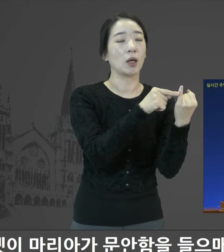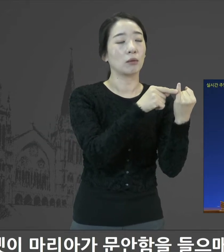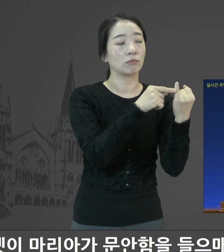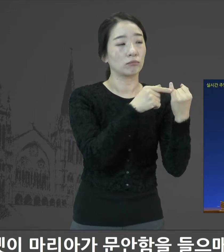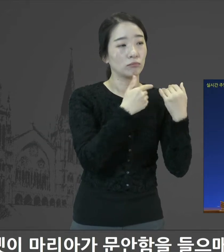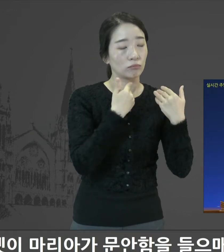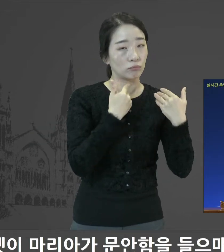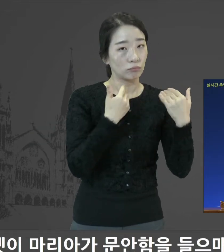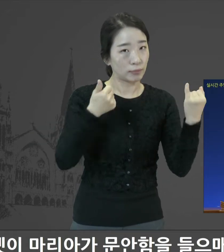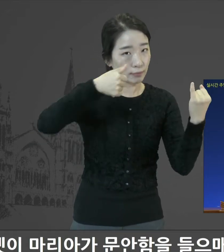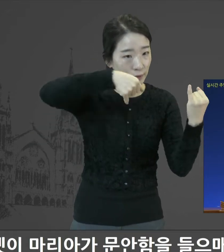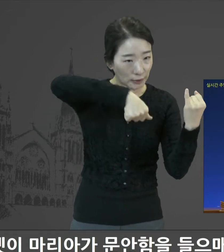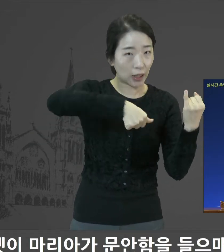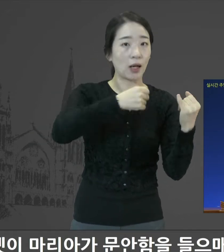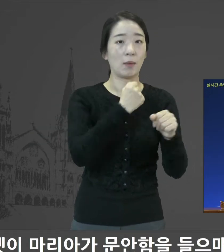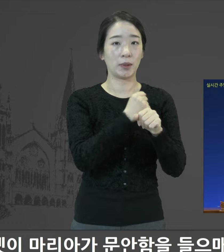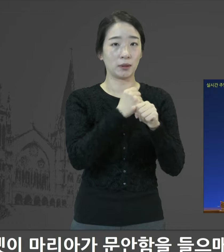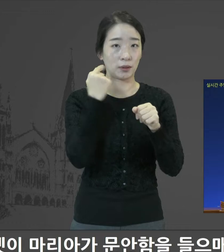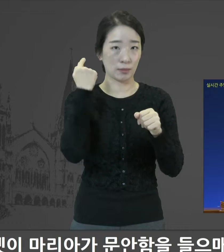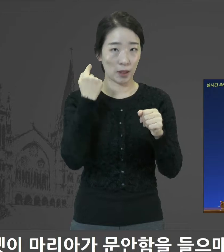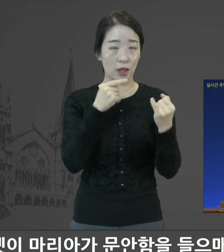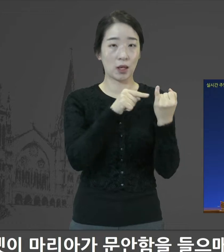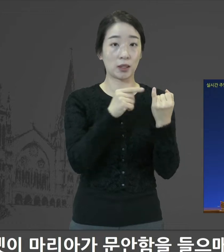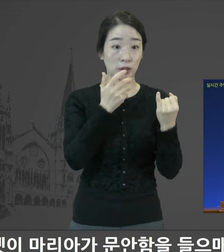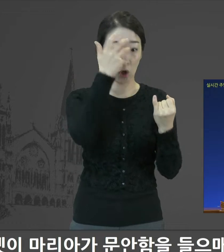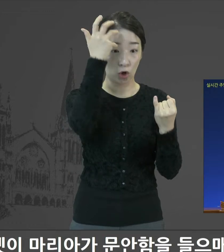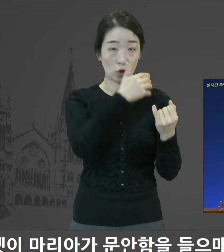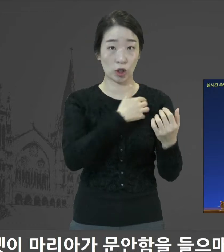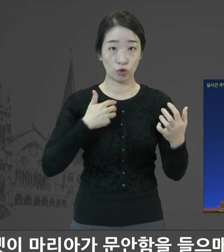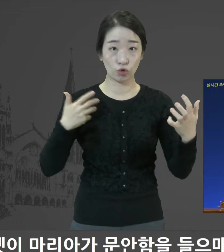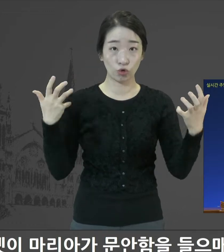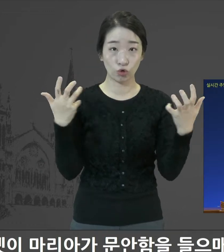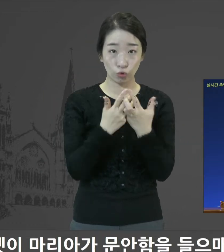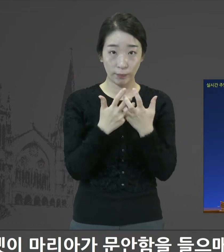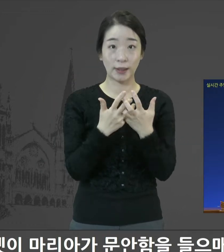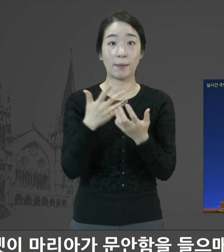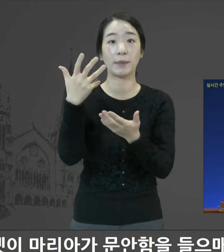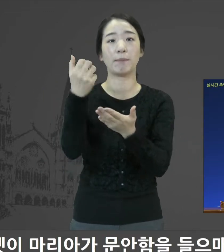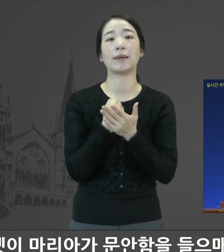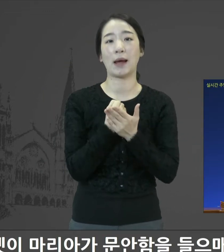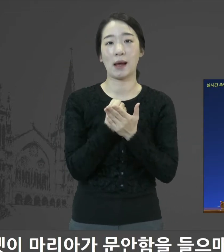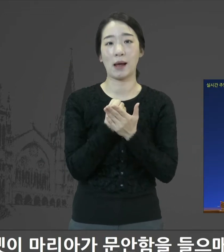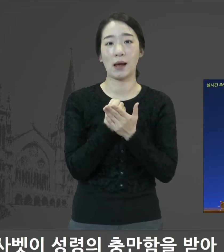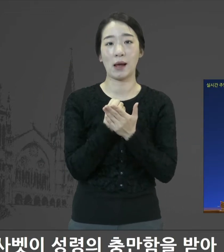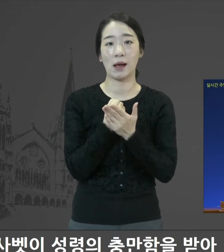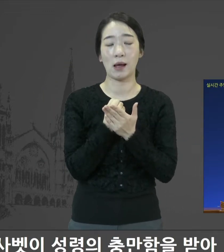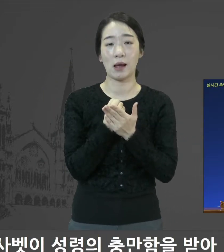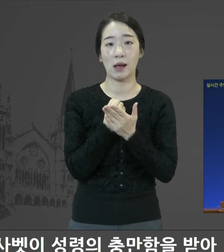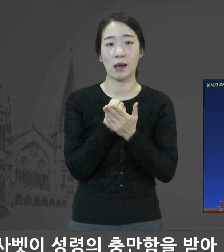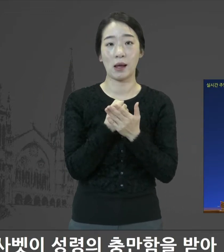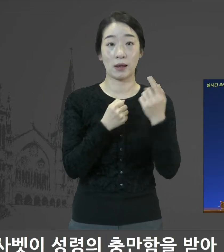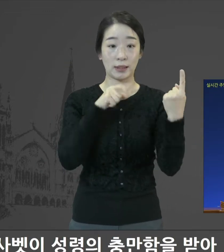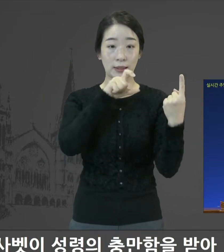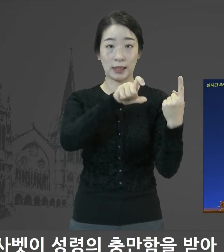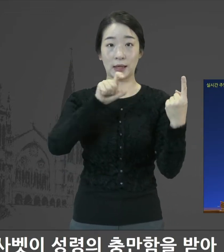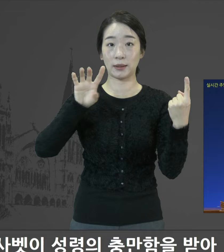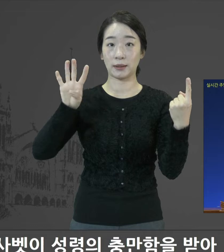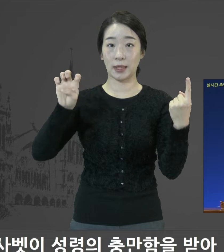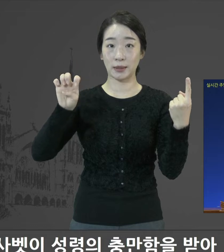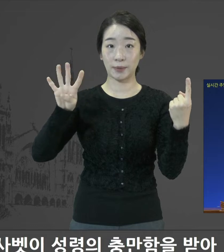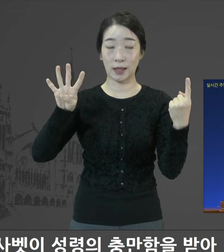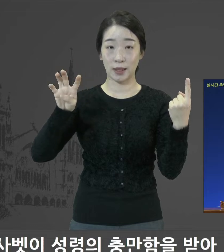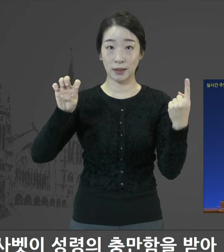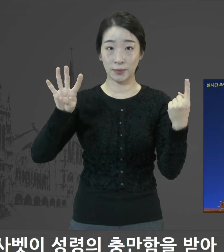뛰노는지라 엘리사벳이 성령의 충만함을 받아. 44절에도 이제